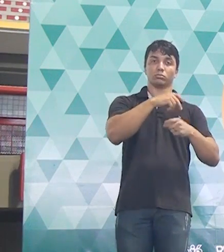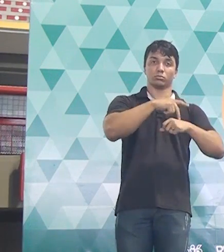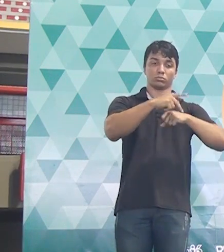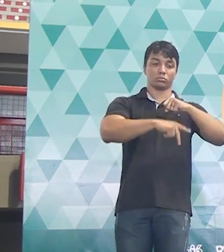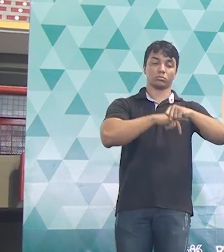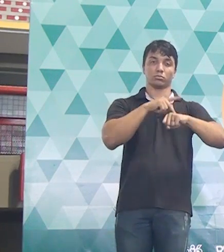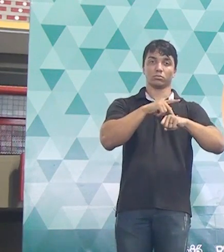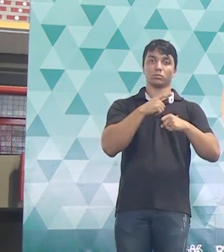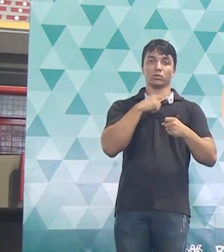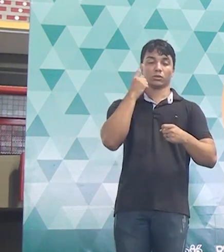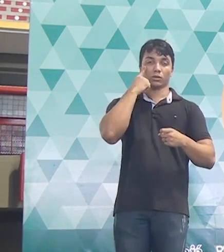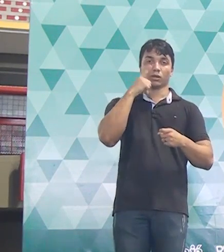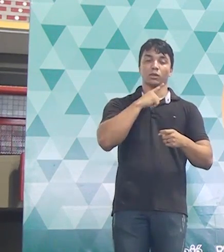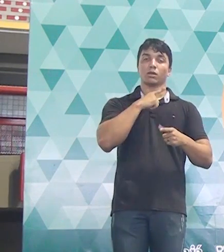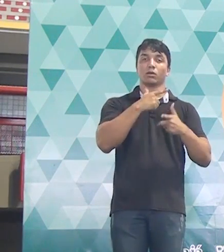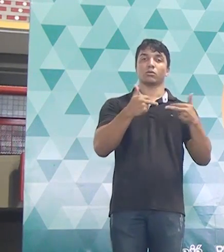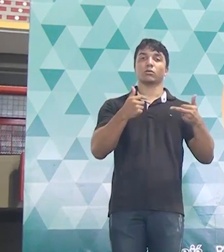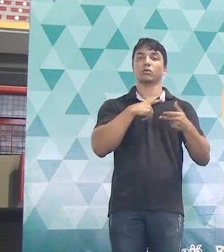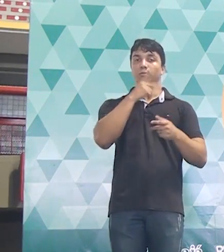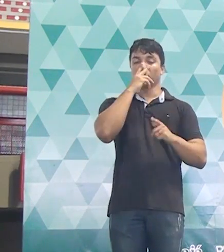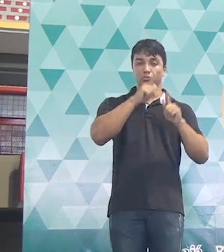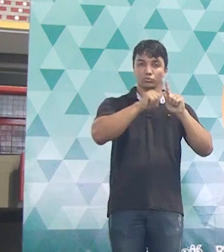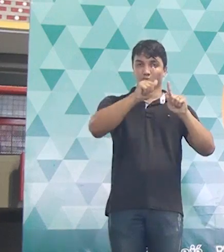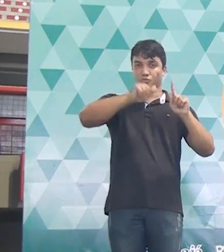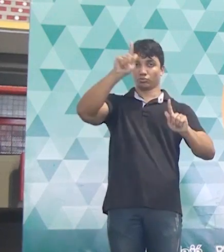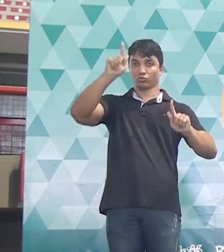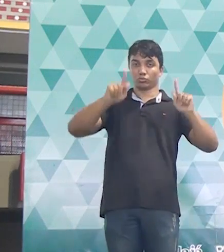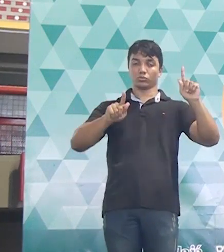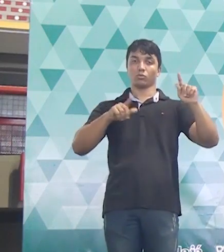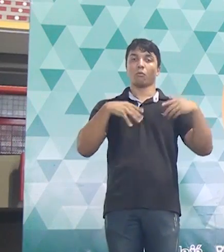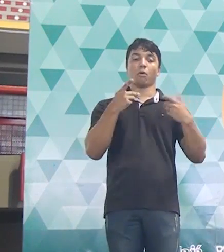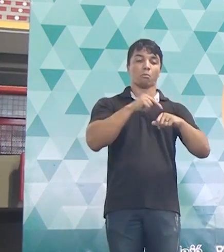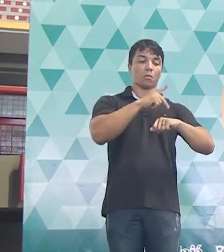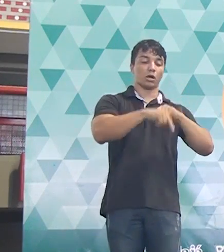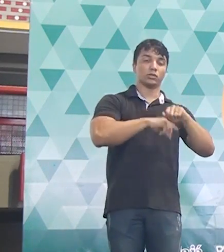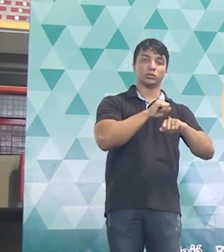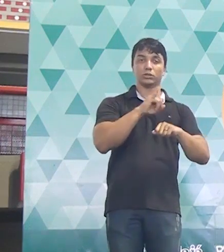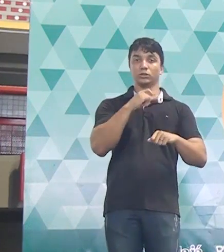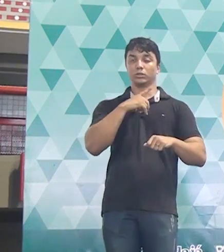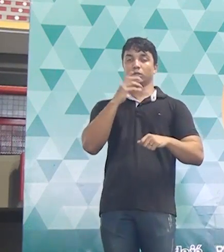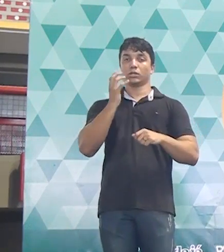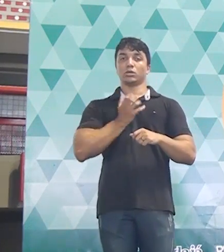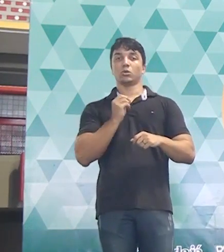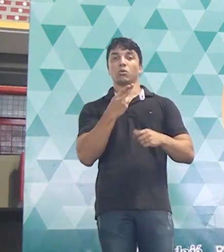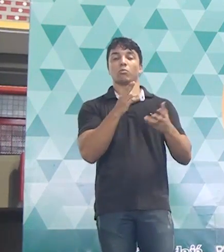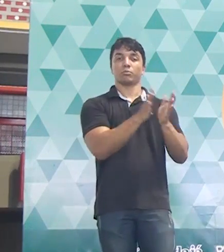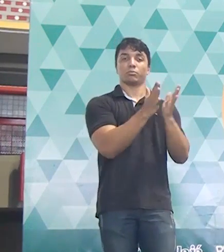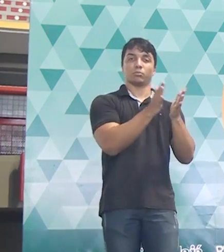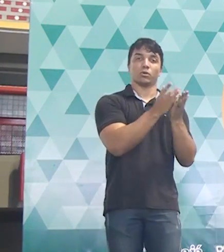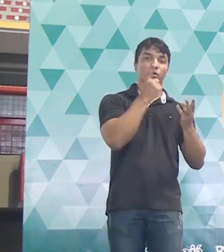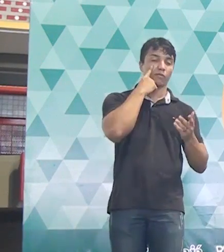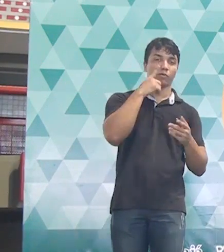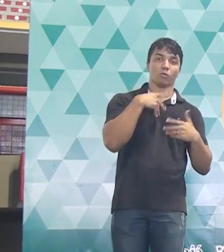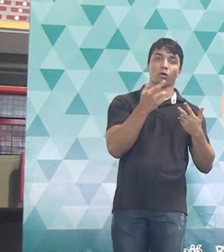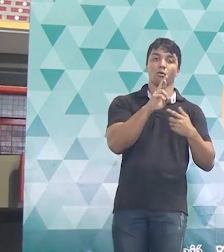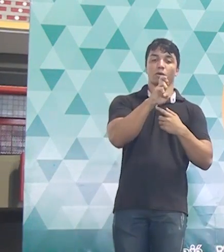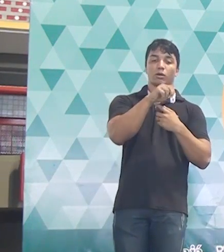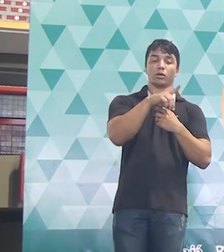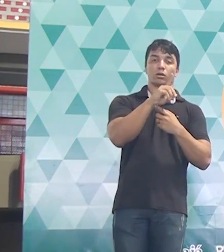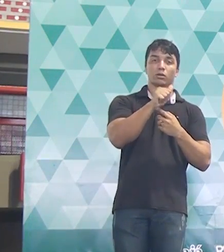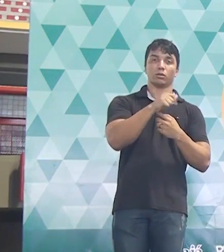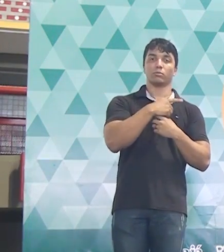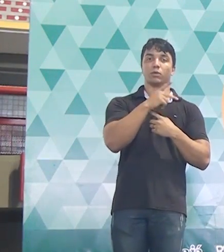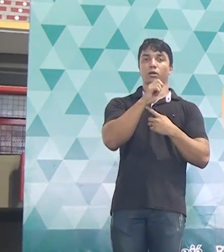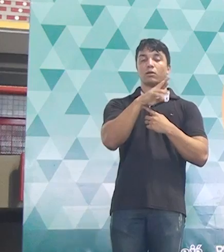Quando esses órgãos de estatística vão divulgar se um país é rico ou pobre, eles costumam olhar renda per capita,